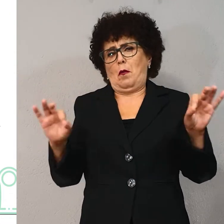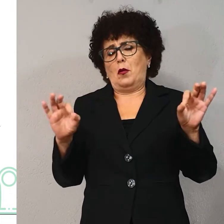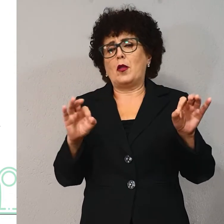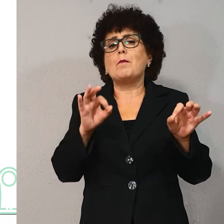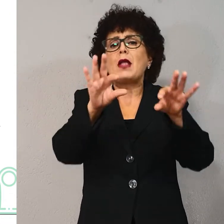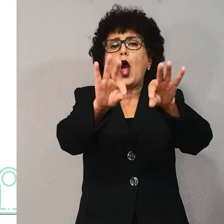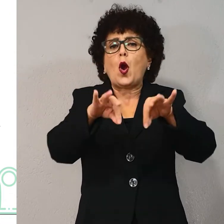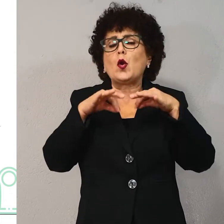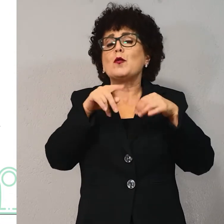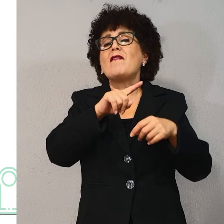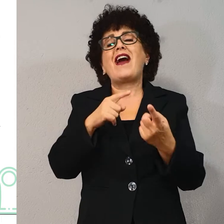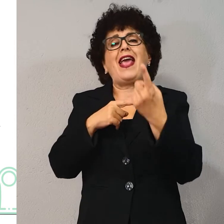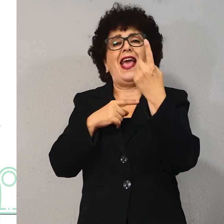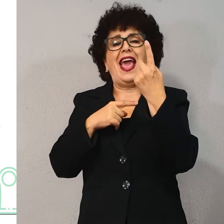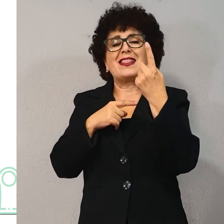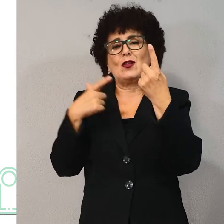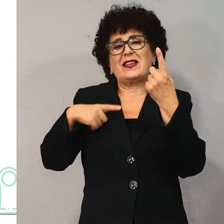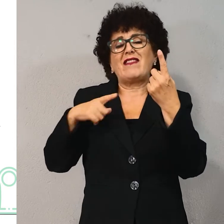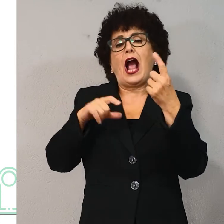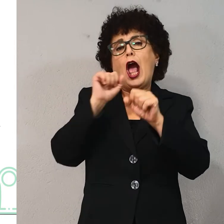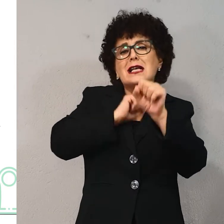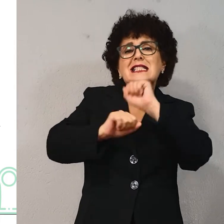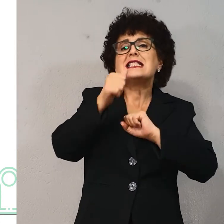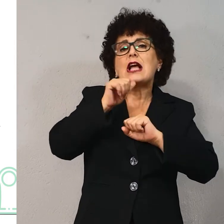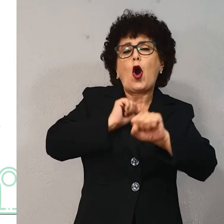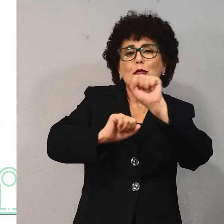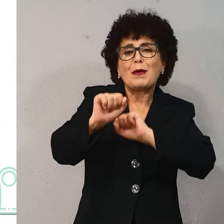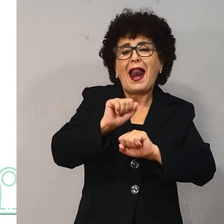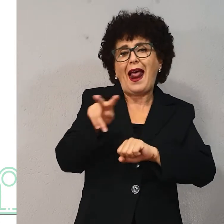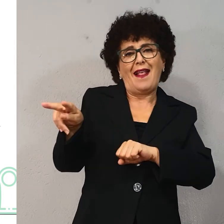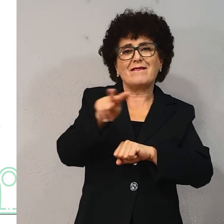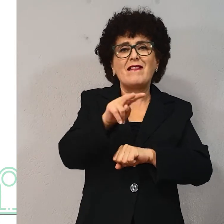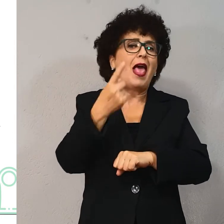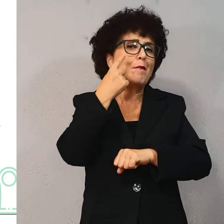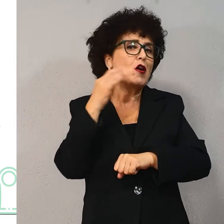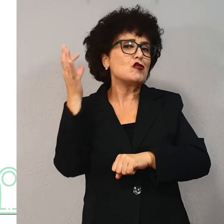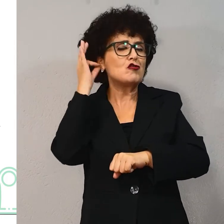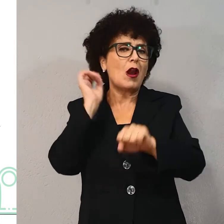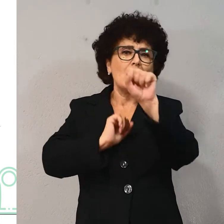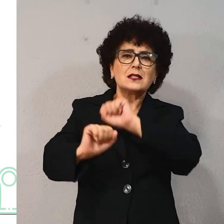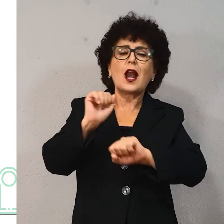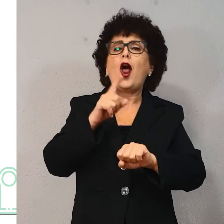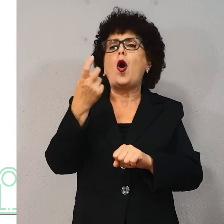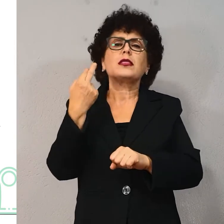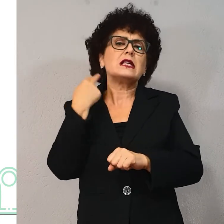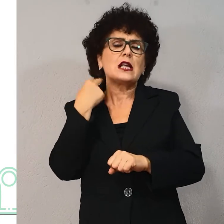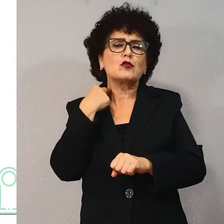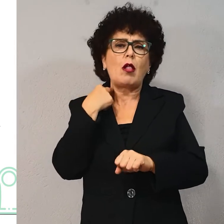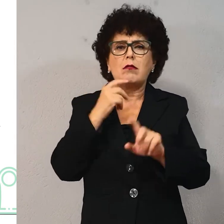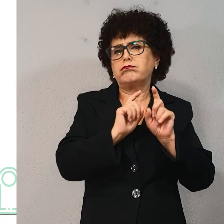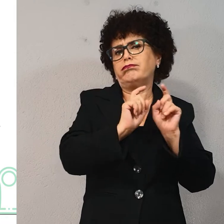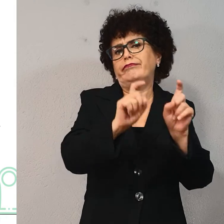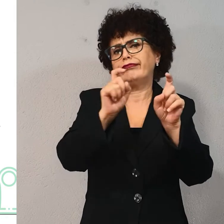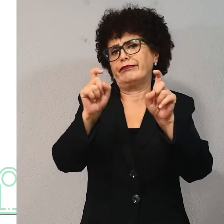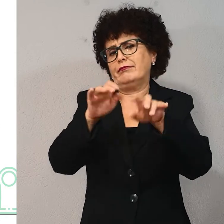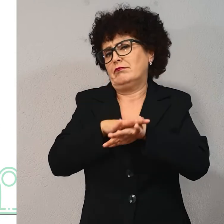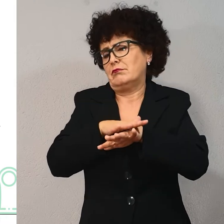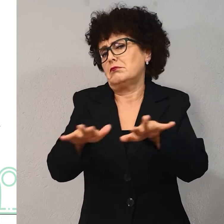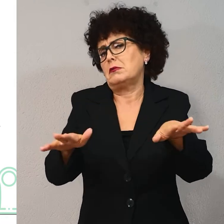се единственото контрацептивно средство кое ги штити двајцата партнери од сексуално преносливи